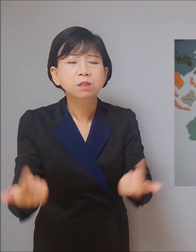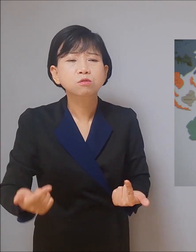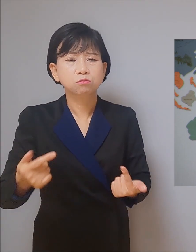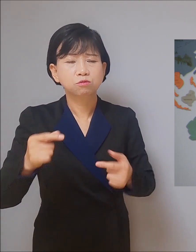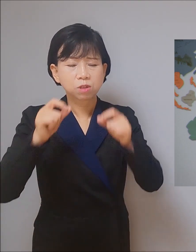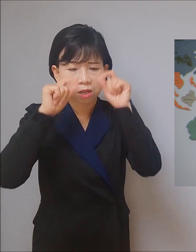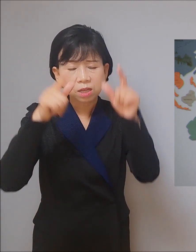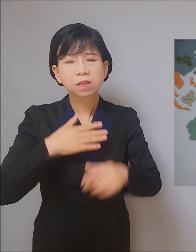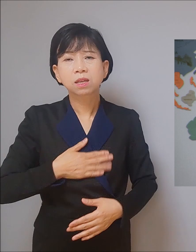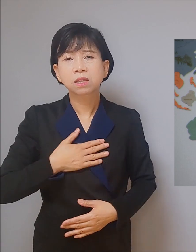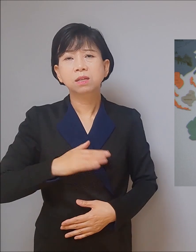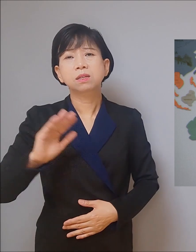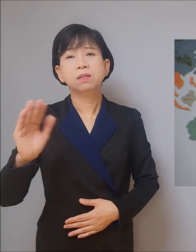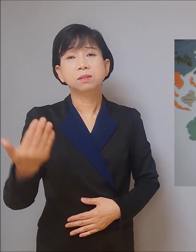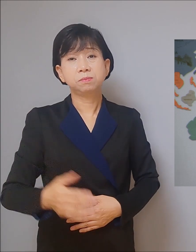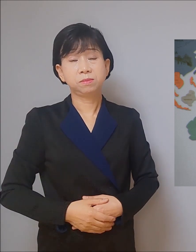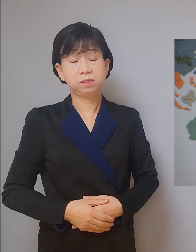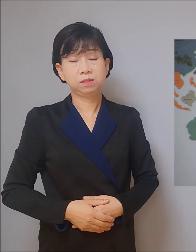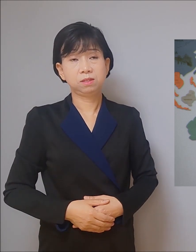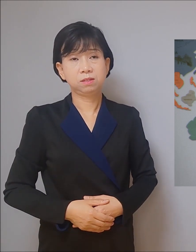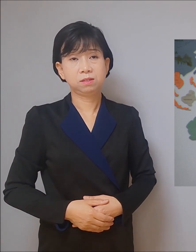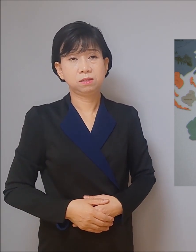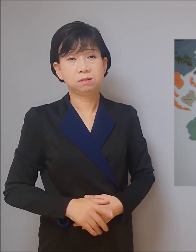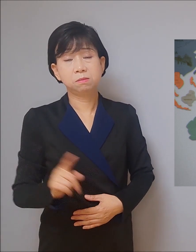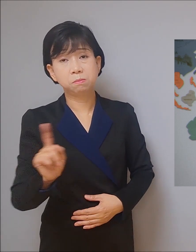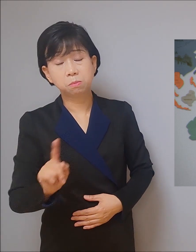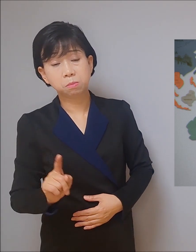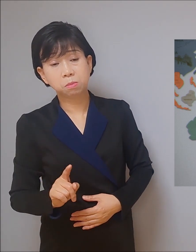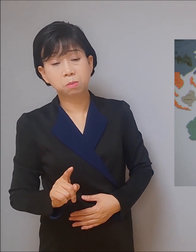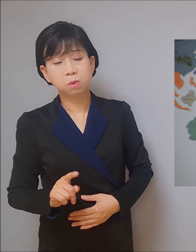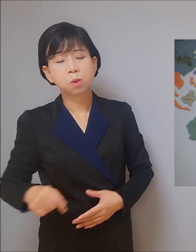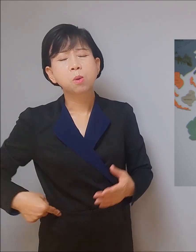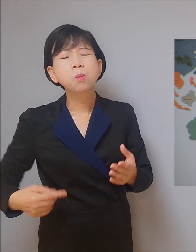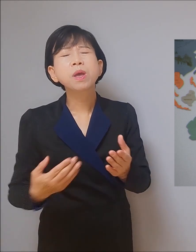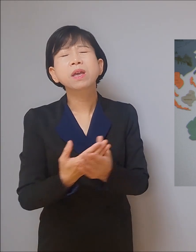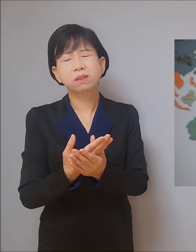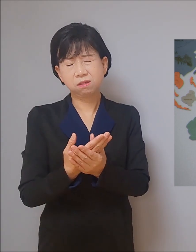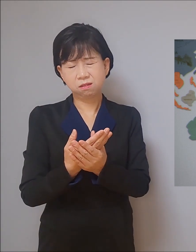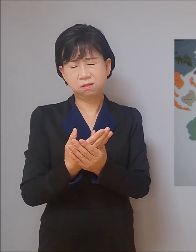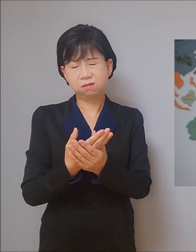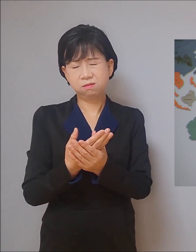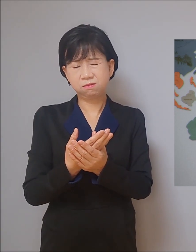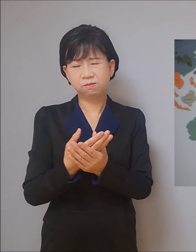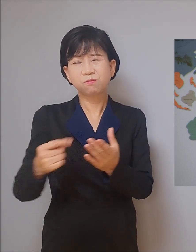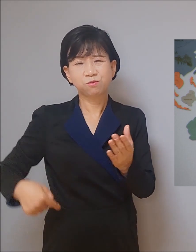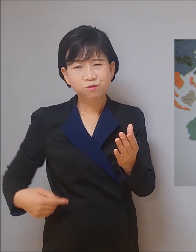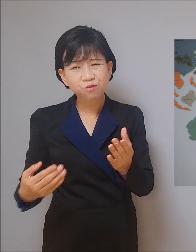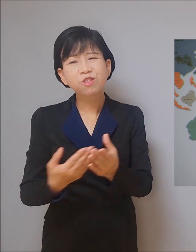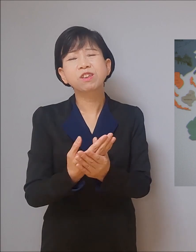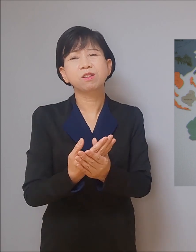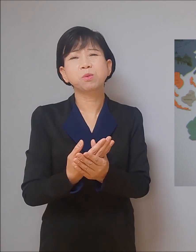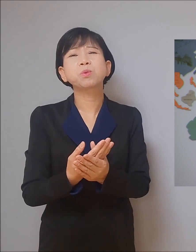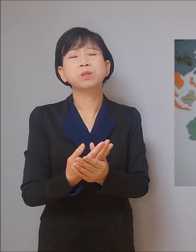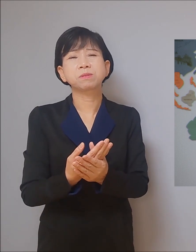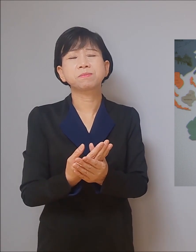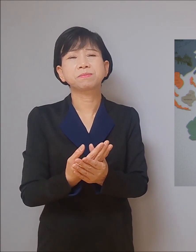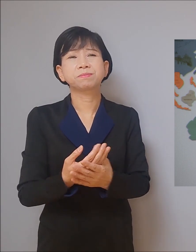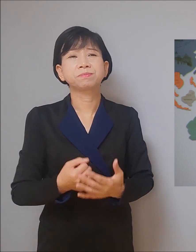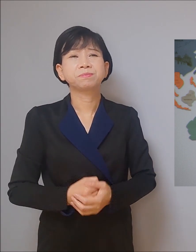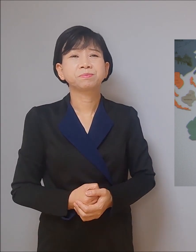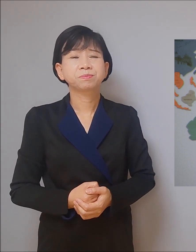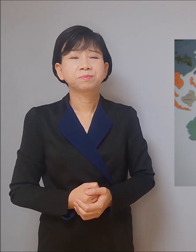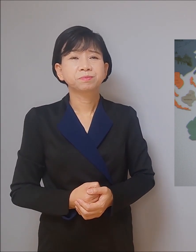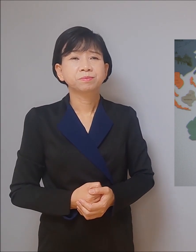것을 깨닫는다는 거죠. 그럼 뭘 할 수 있을까요? 회개를 할 수 있는 거죠. 그래서 원래